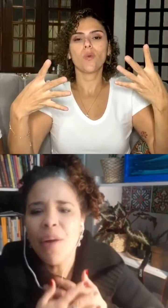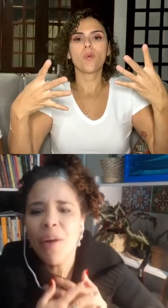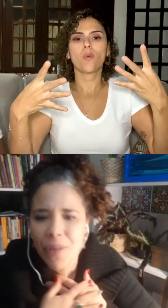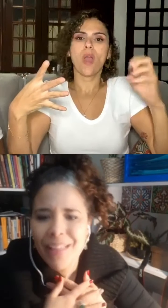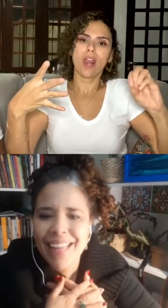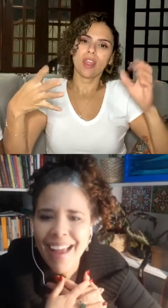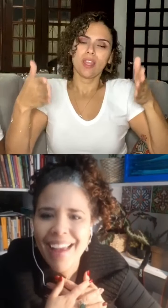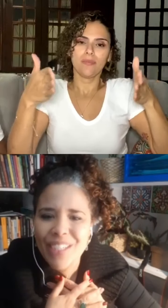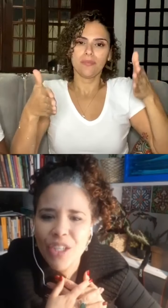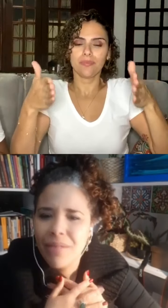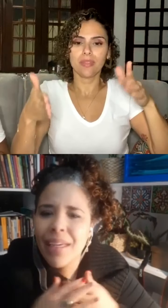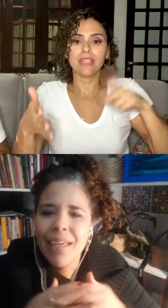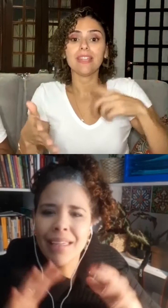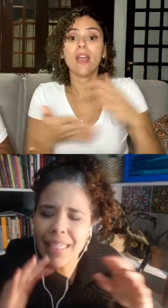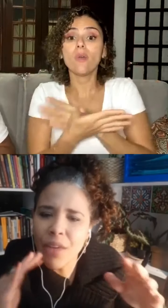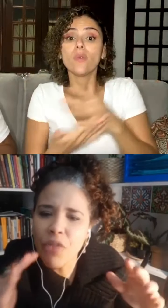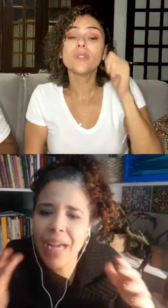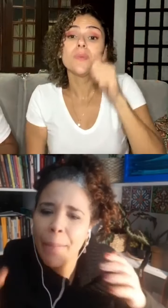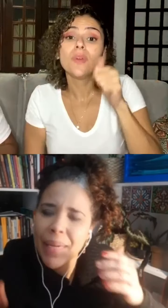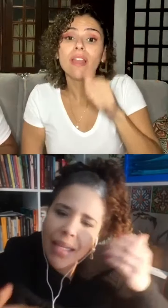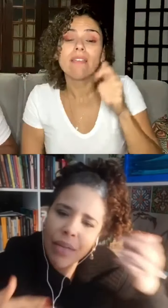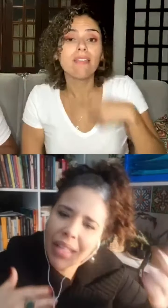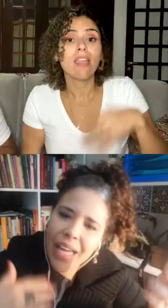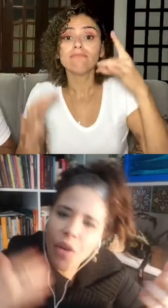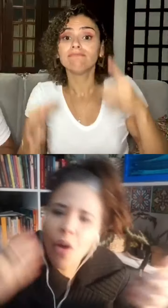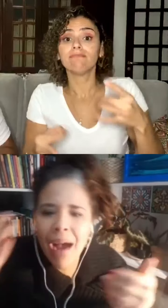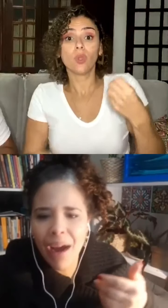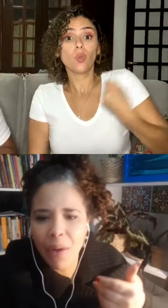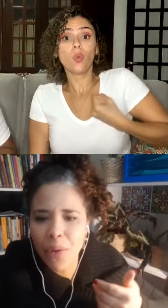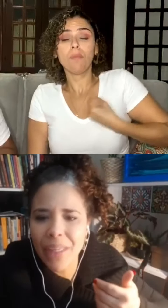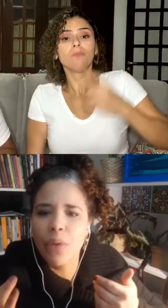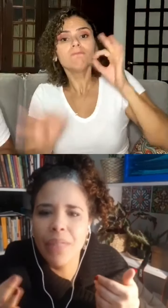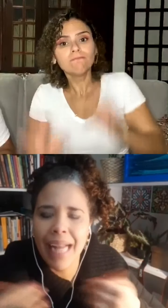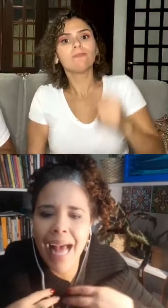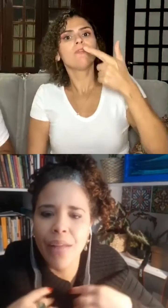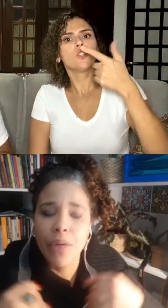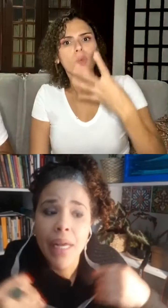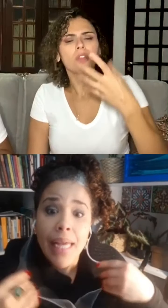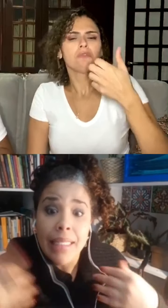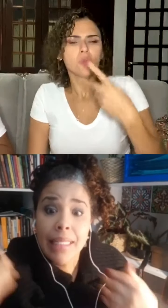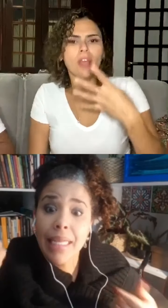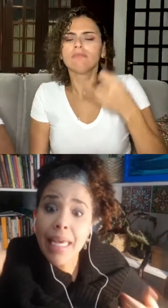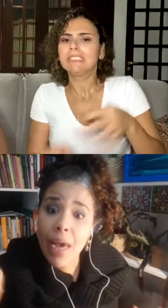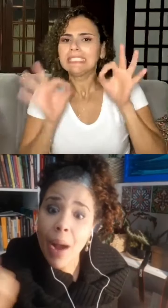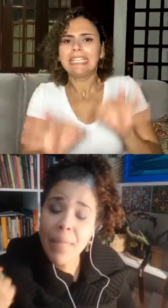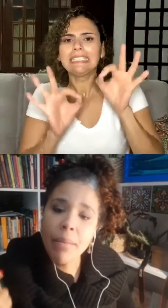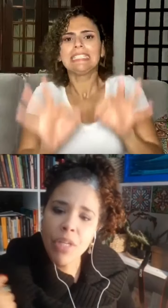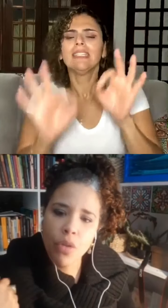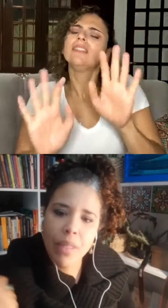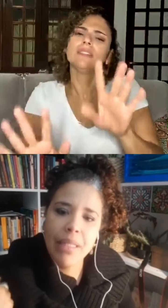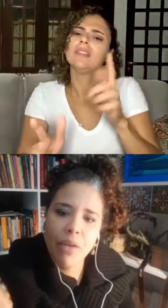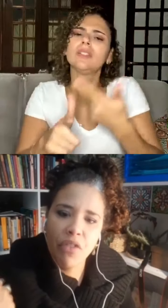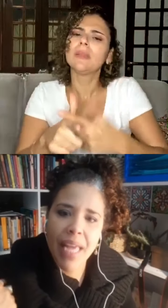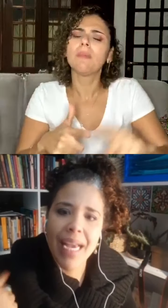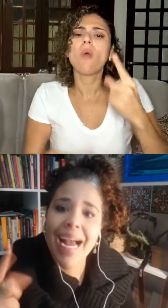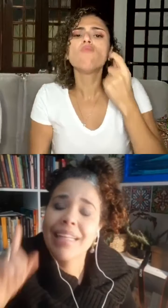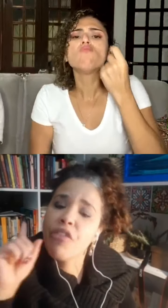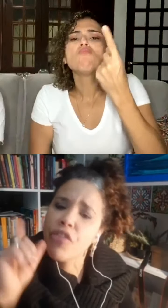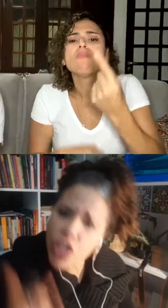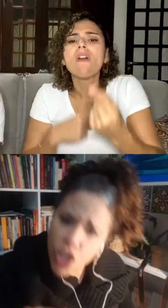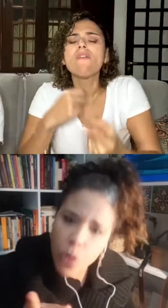vamos cuidar delas? E não ficar pensando que está normal ou que está alterado. Se a minha menstruação vem a